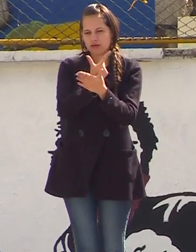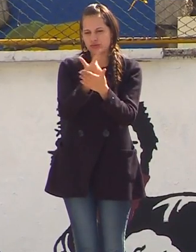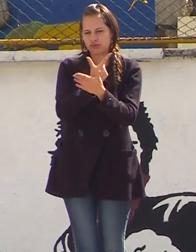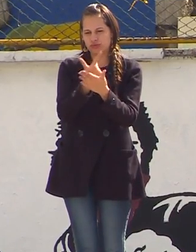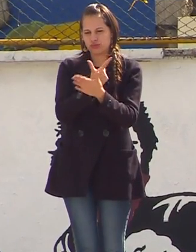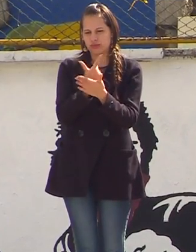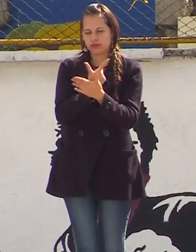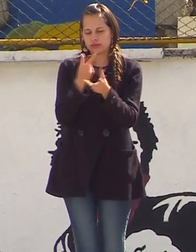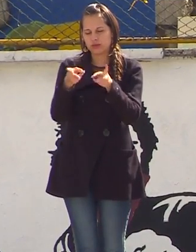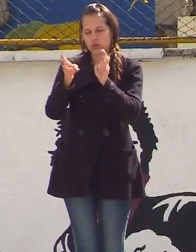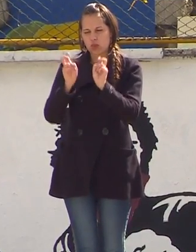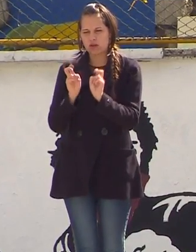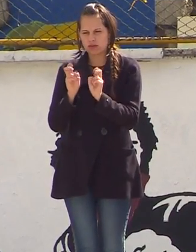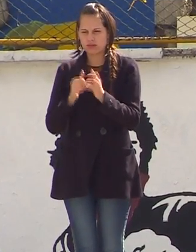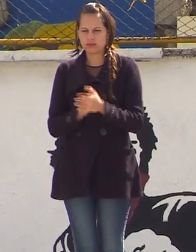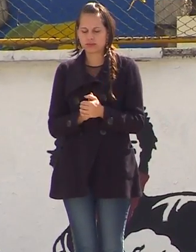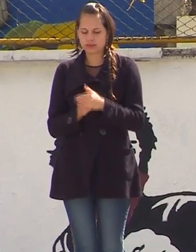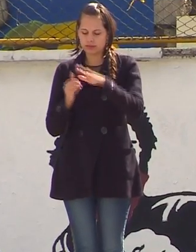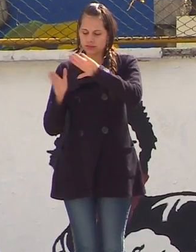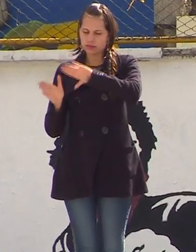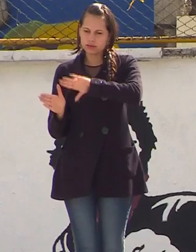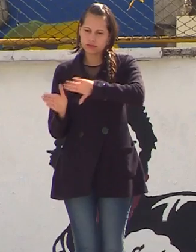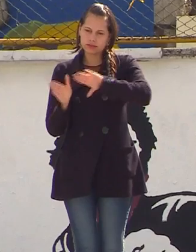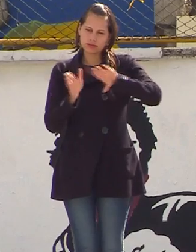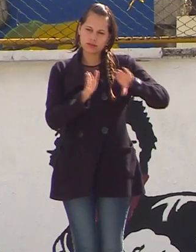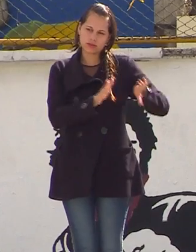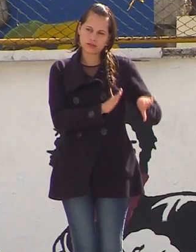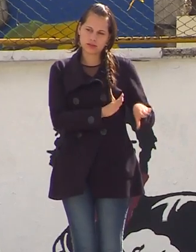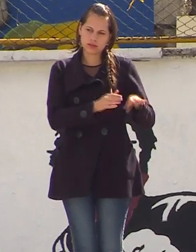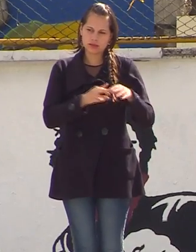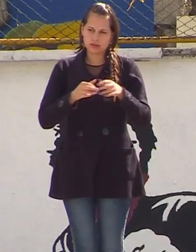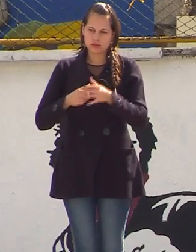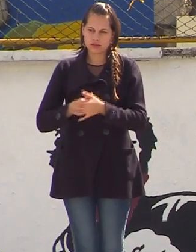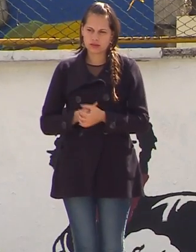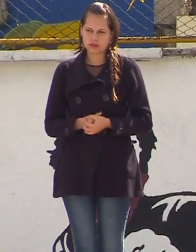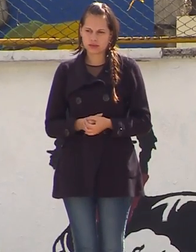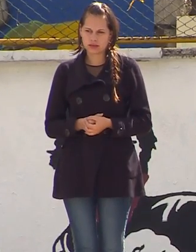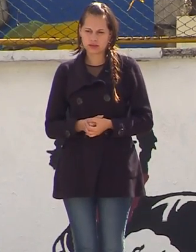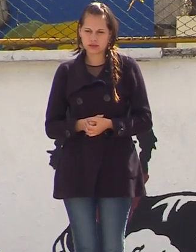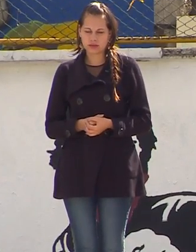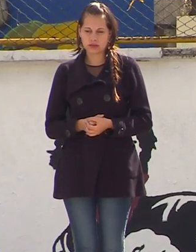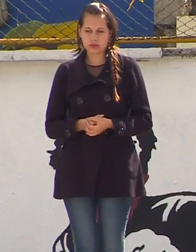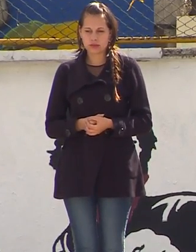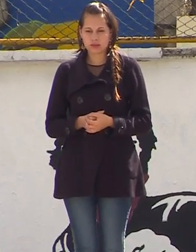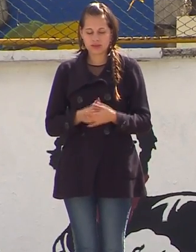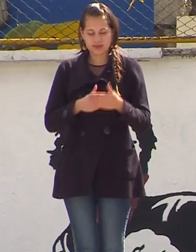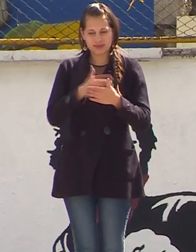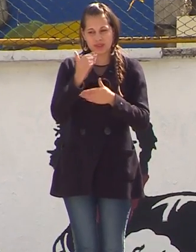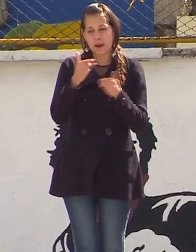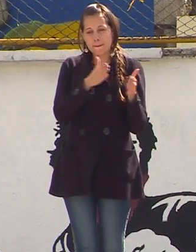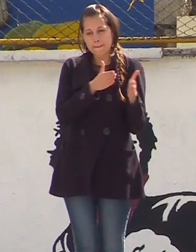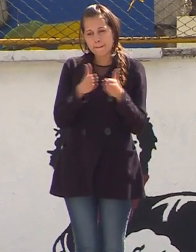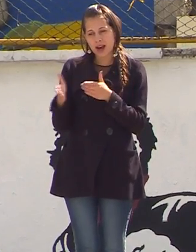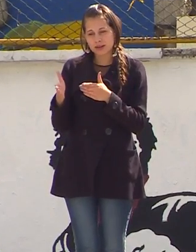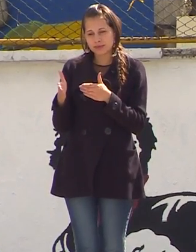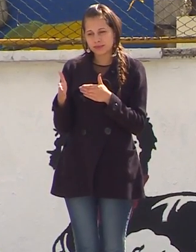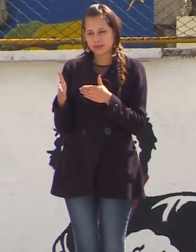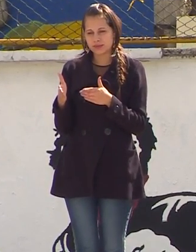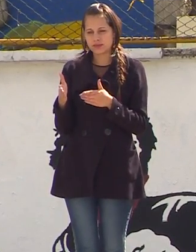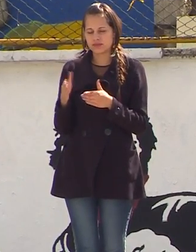Hemos terminado, por otra parte, la primera fase del plan de readecuación